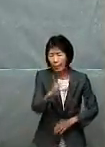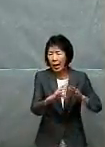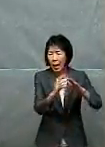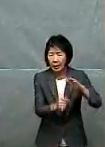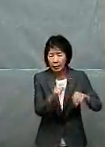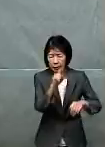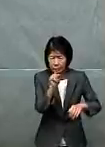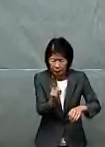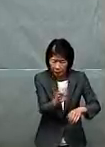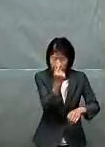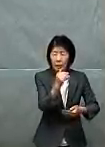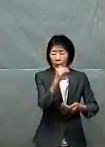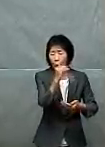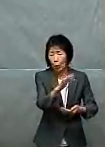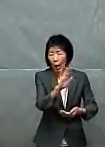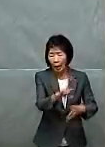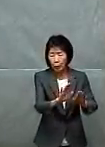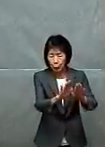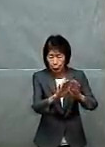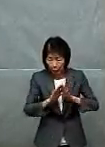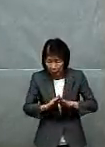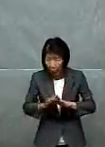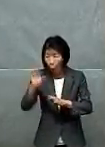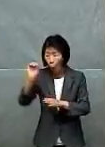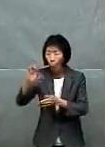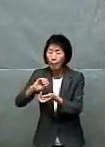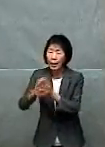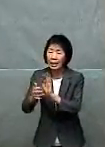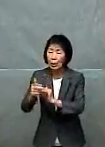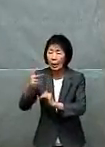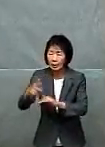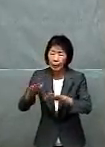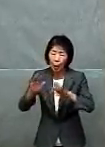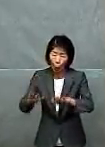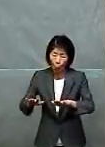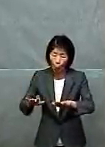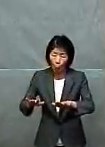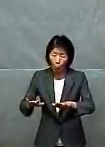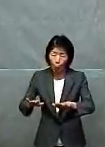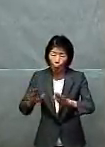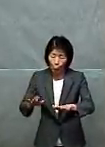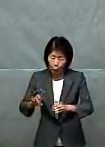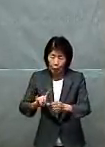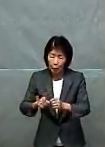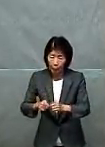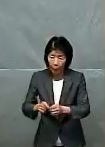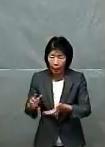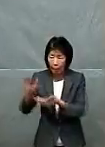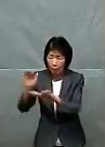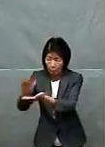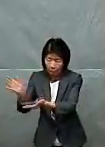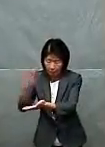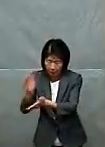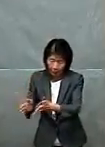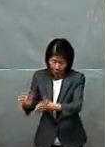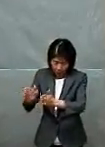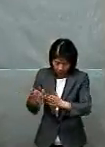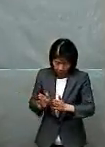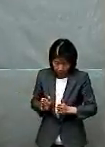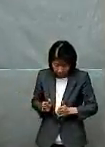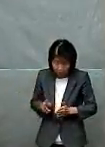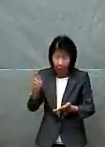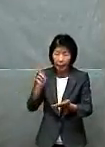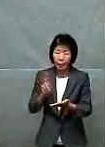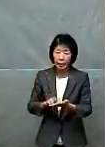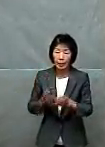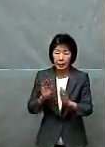案を受け、尾花沢市ではコシ油の今シーズンの出荷は自粛することといたしました。